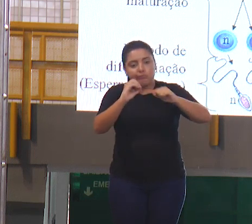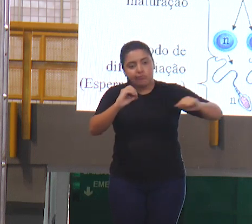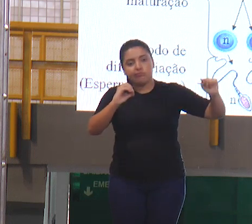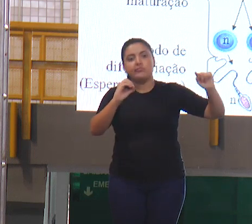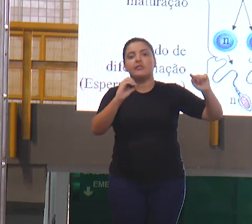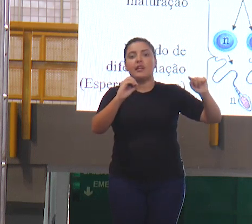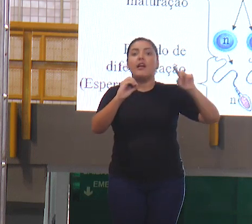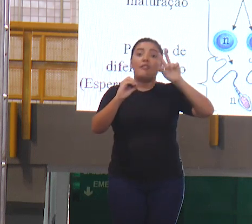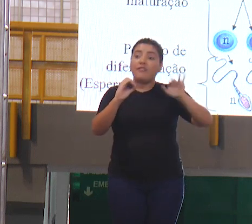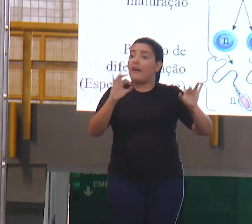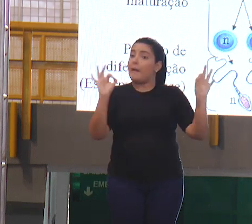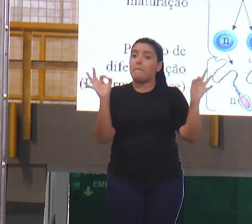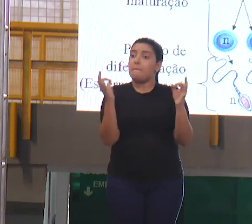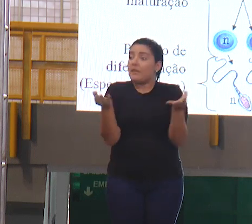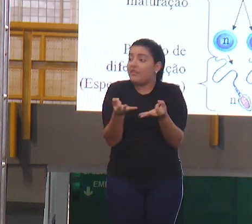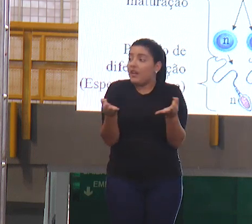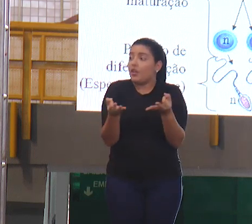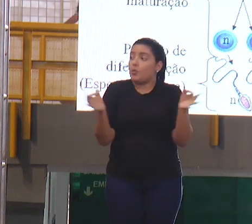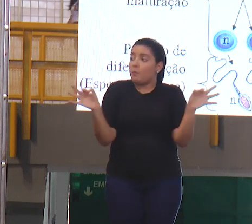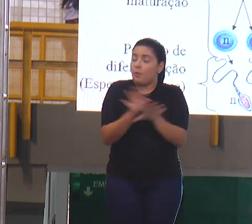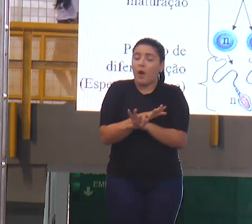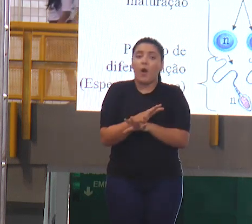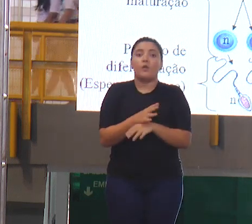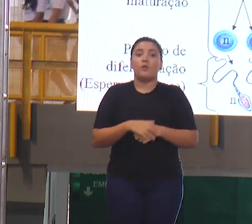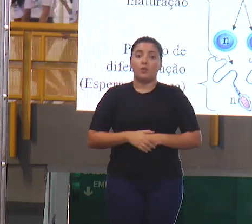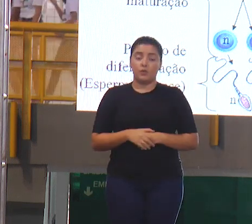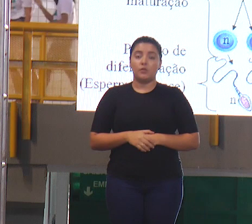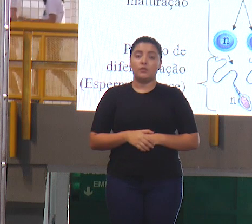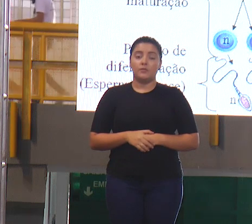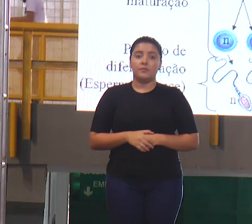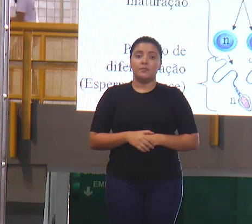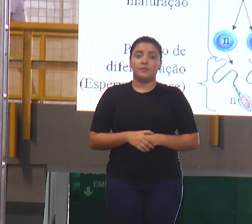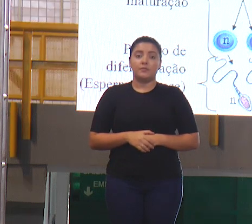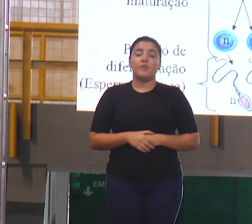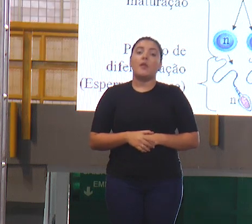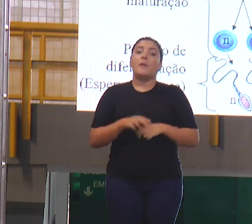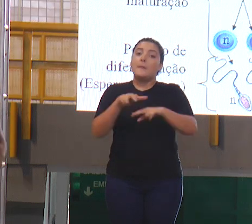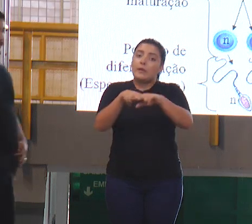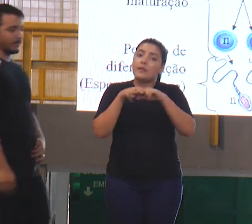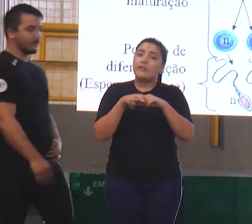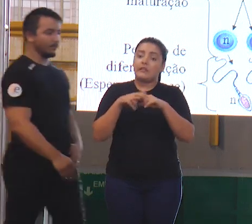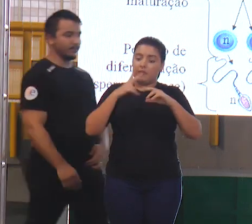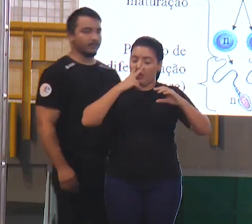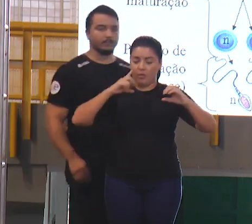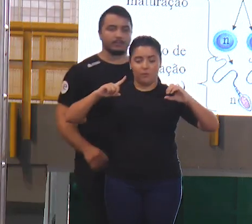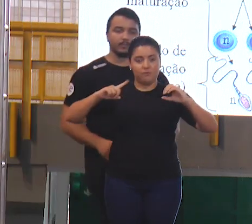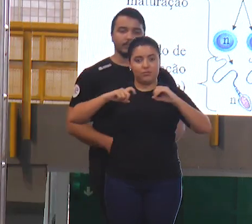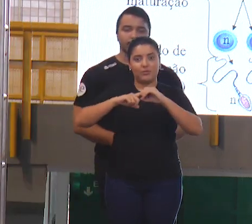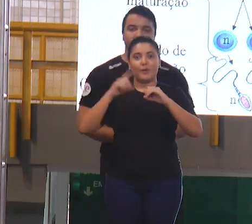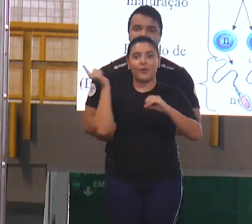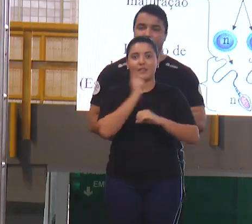o acrosoma, ou seja, vai formar a estrutura pronta para se deslocar e fazer a fecundação.